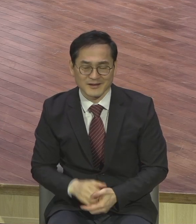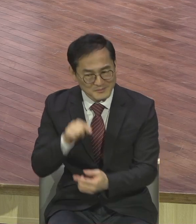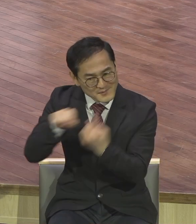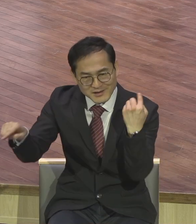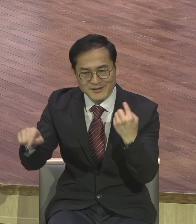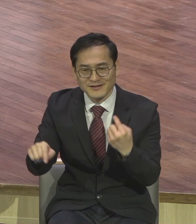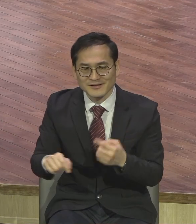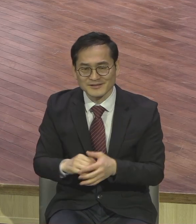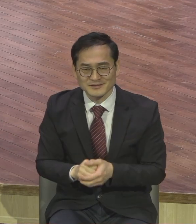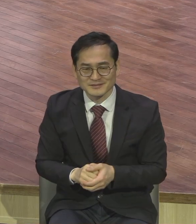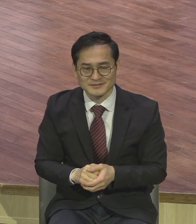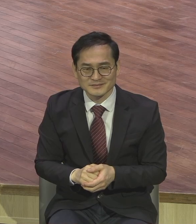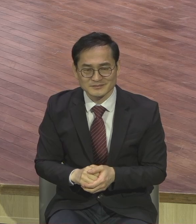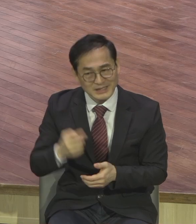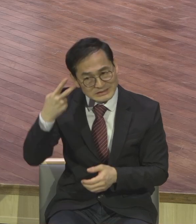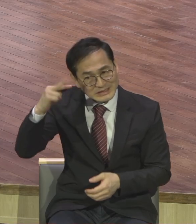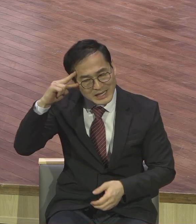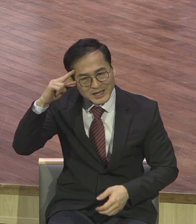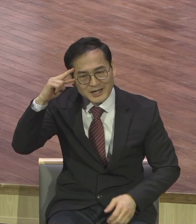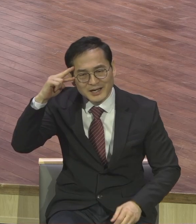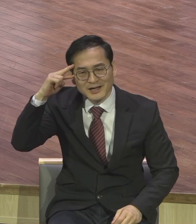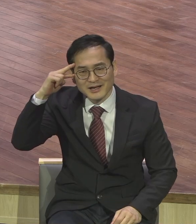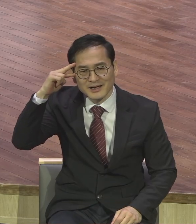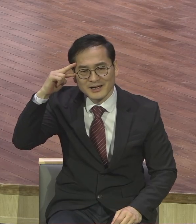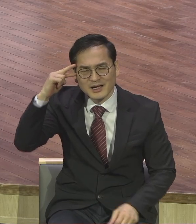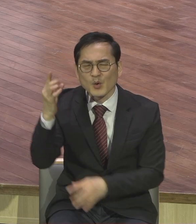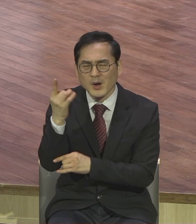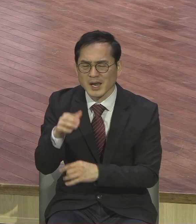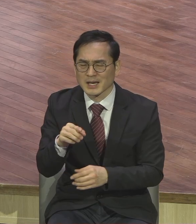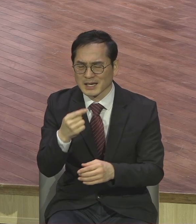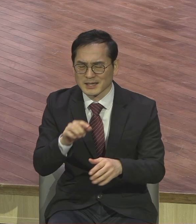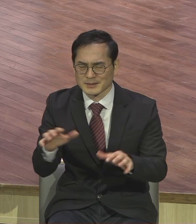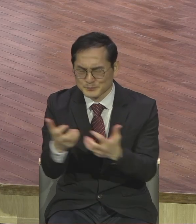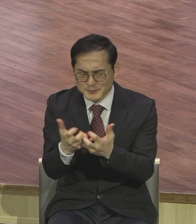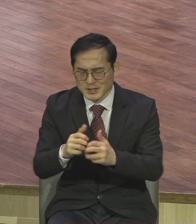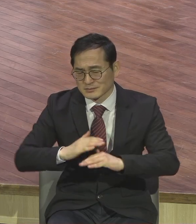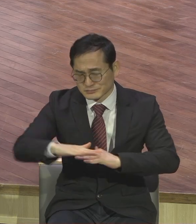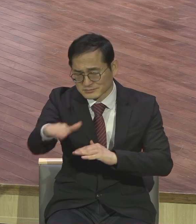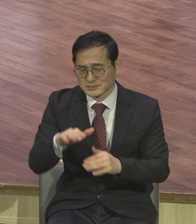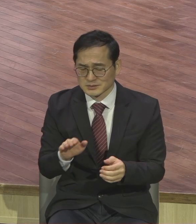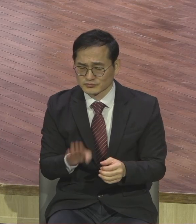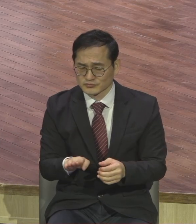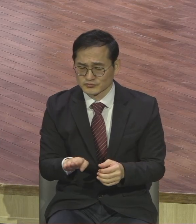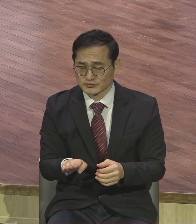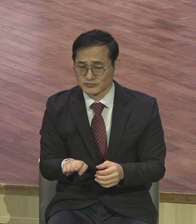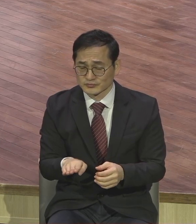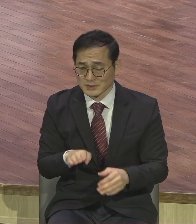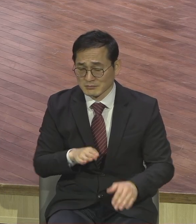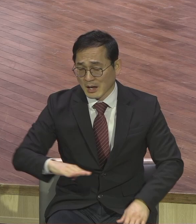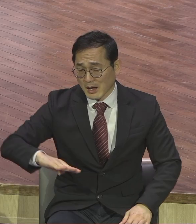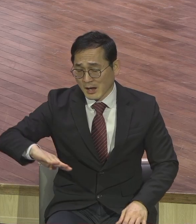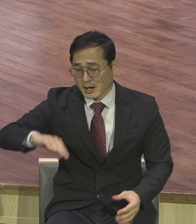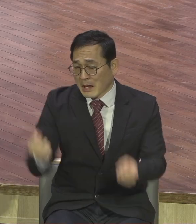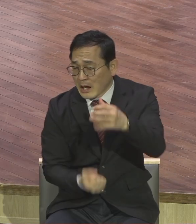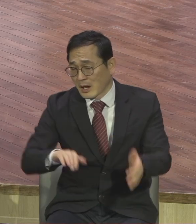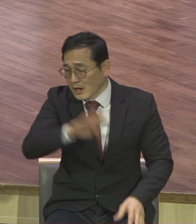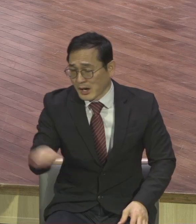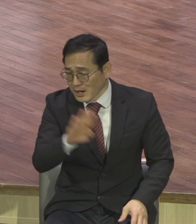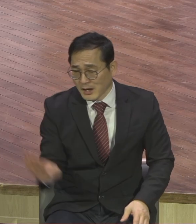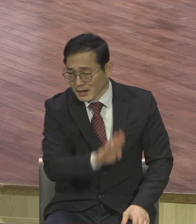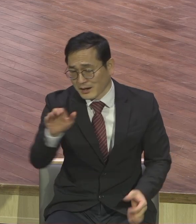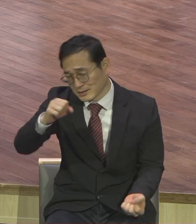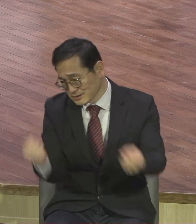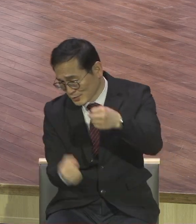이렇게 아주 브레이크도 단계별로 서서히 그렇게 밟아야 되지만은 순간적으로 그렇게 본능적으로 반대로 하는 습관이 있단